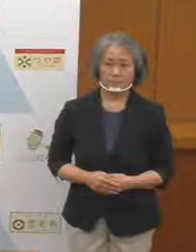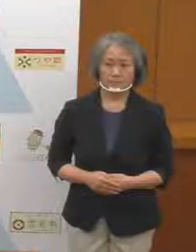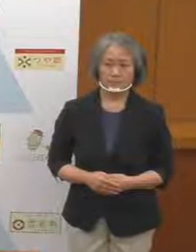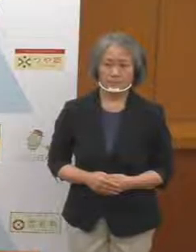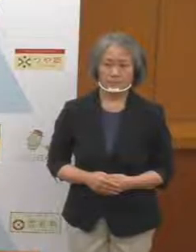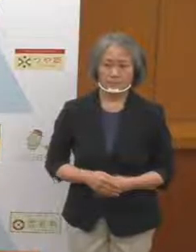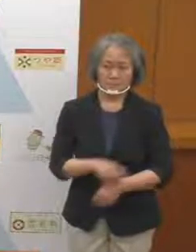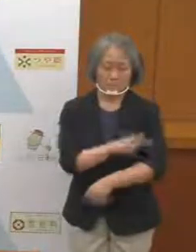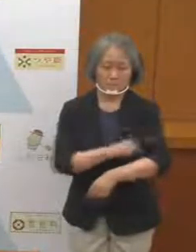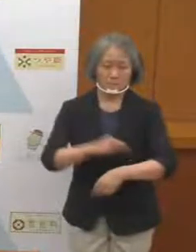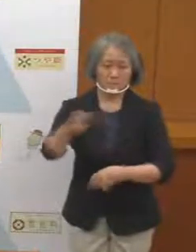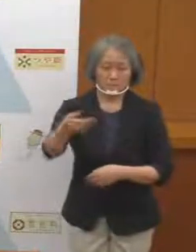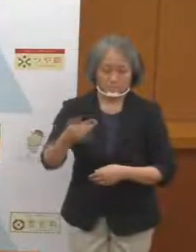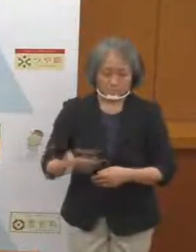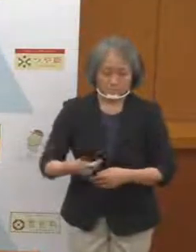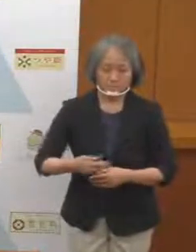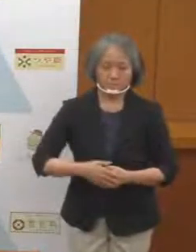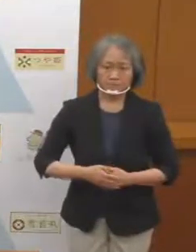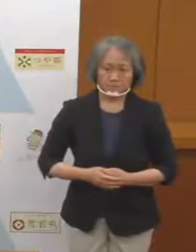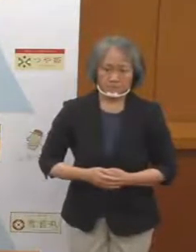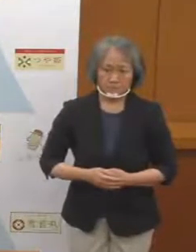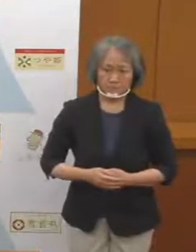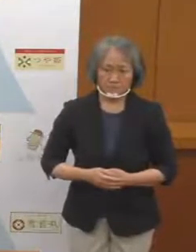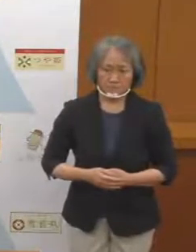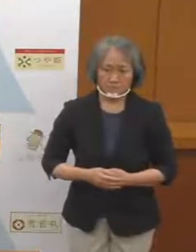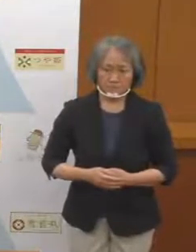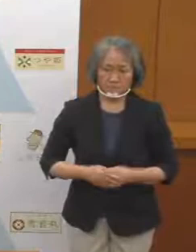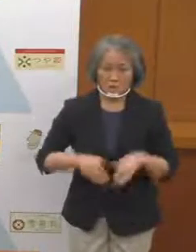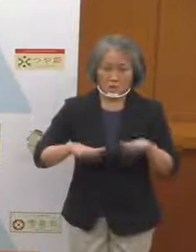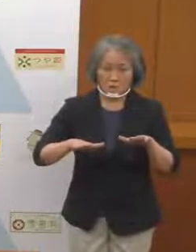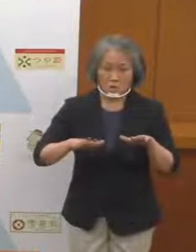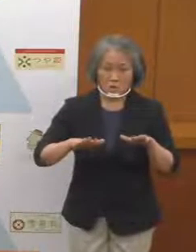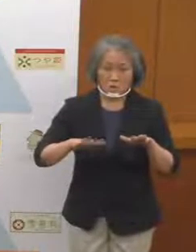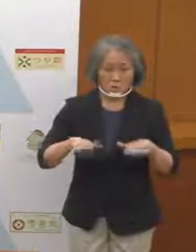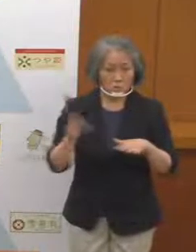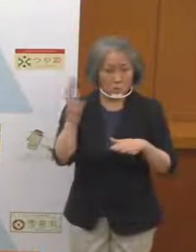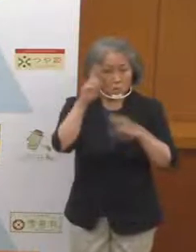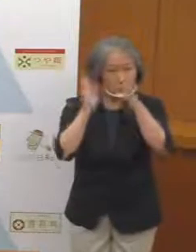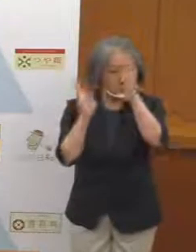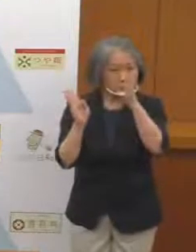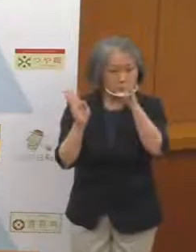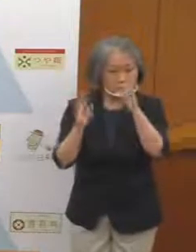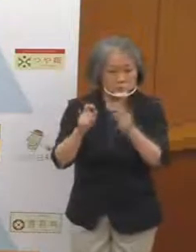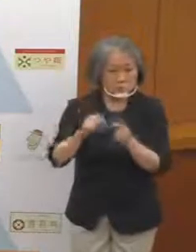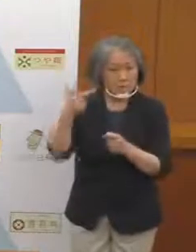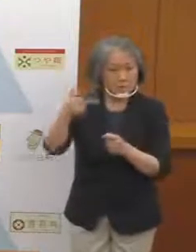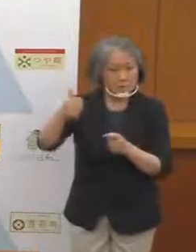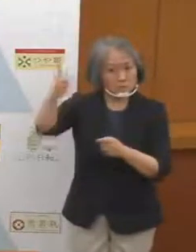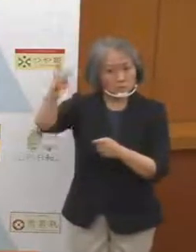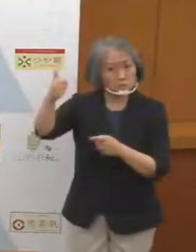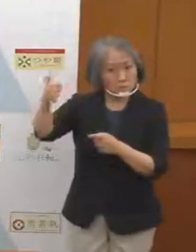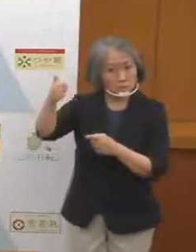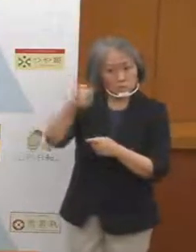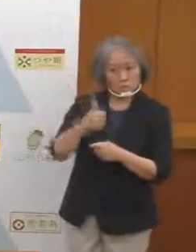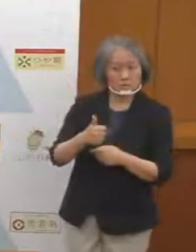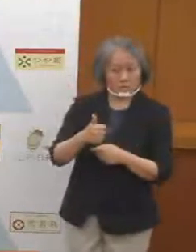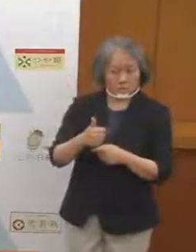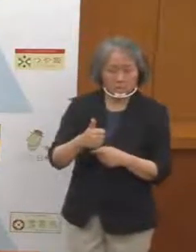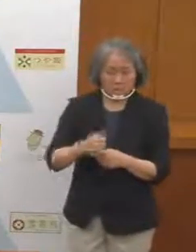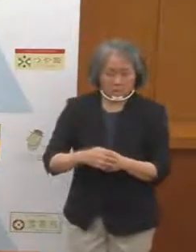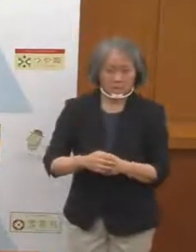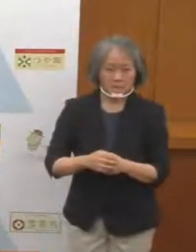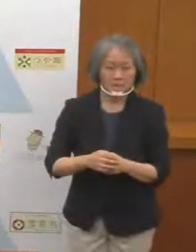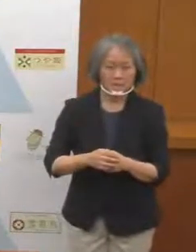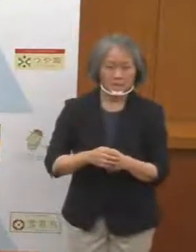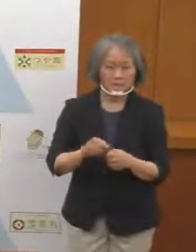共同通信坂口ですよなります8攻めで家サーフ家さんとか午前中ですね山形市長の方からですね関連のあの